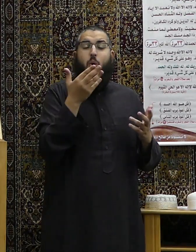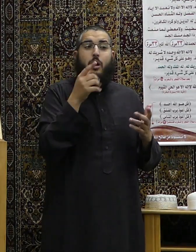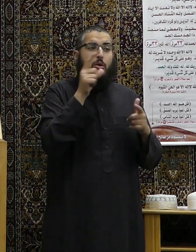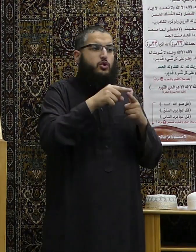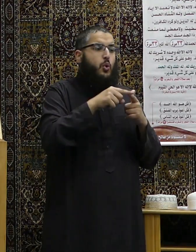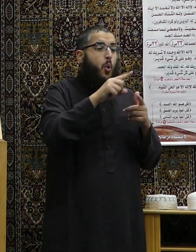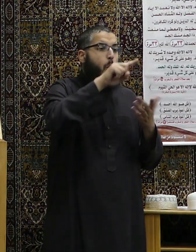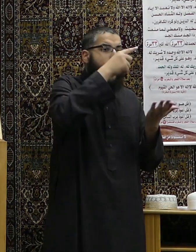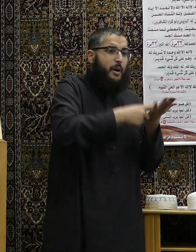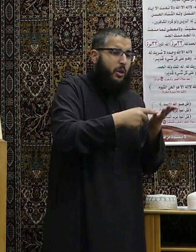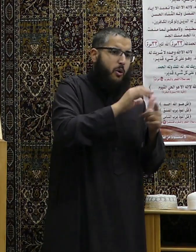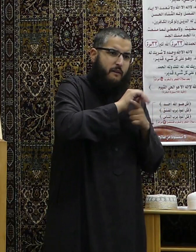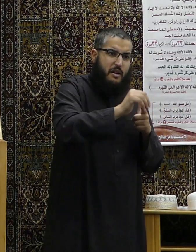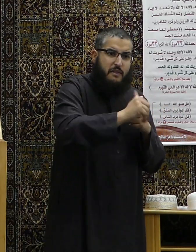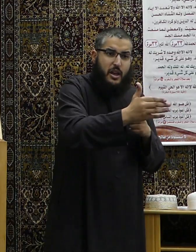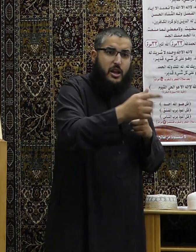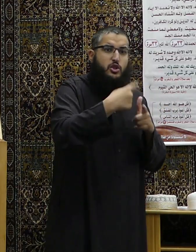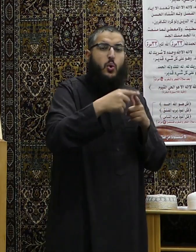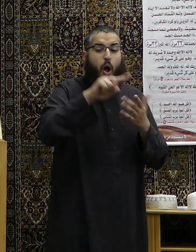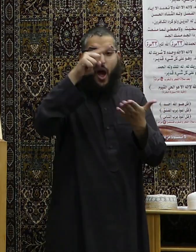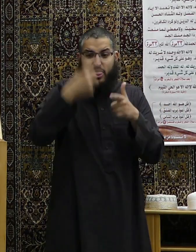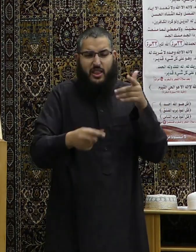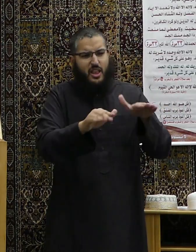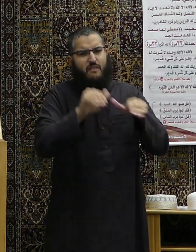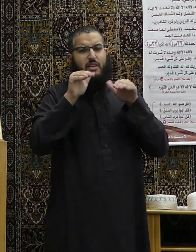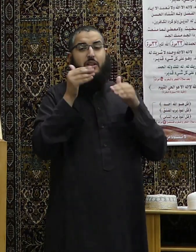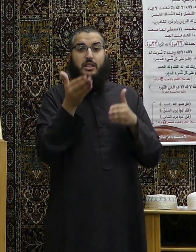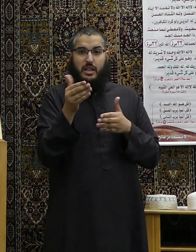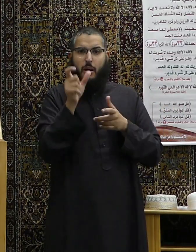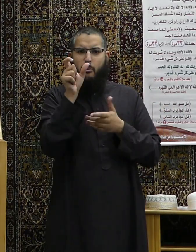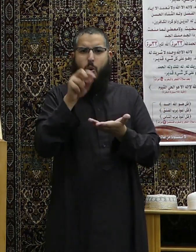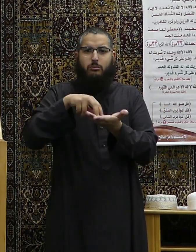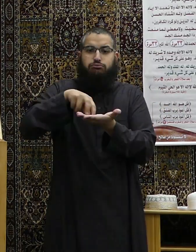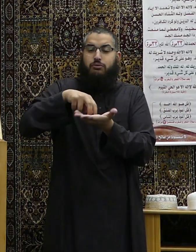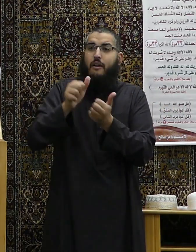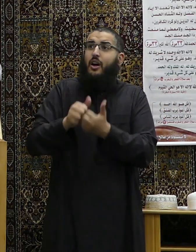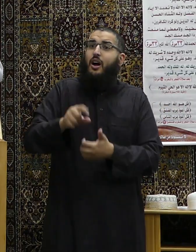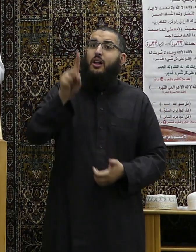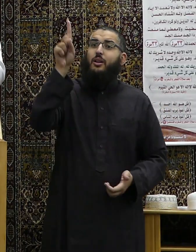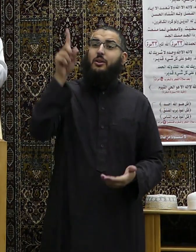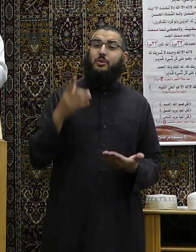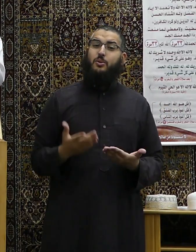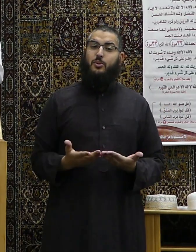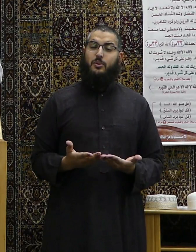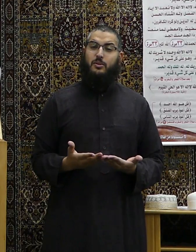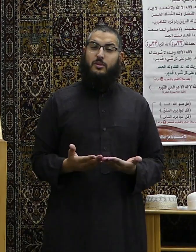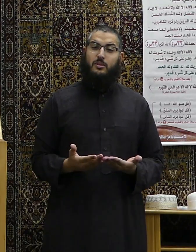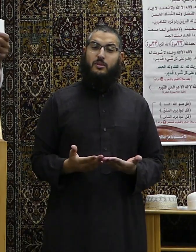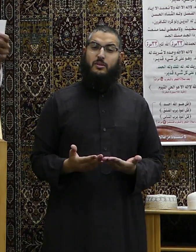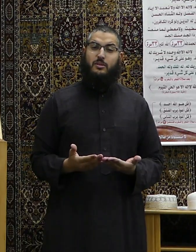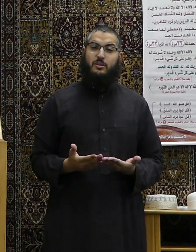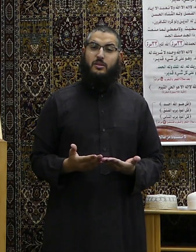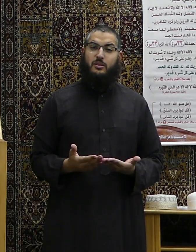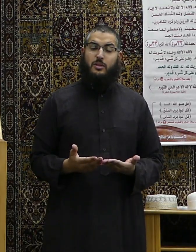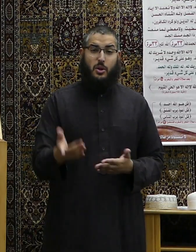Voilà, c'est qui quelqu'un de pieux. Ça, c'est ce que tu dois atteindre comme objectif pendant le mois de Ramadan. Le prophète